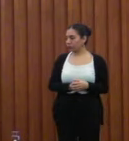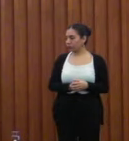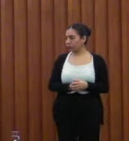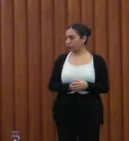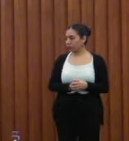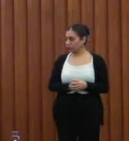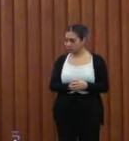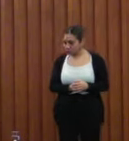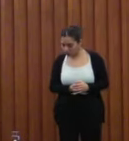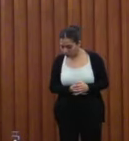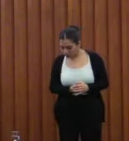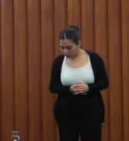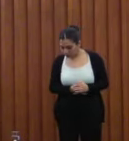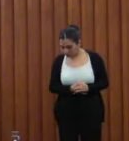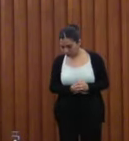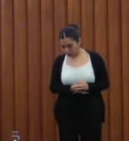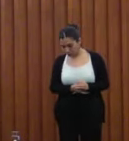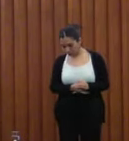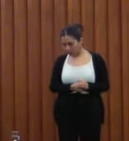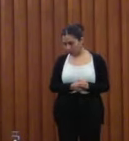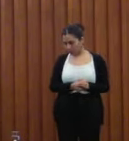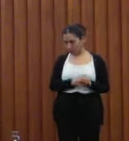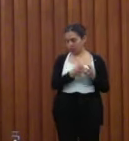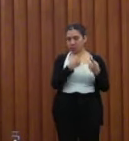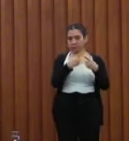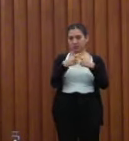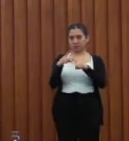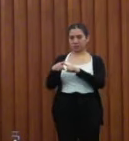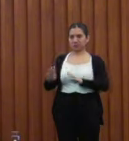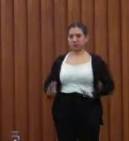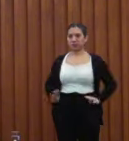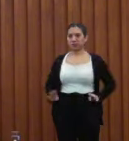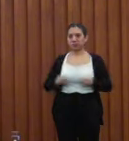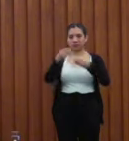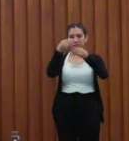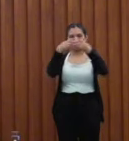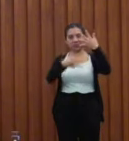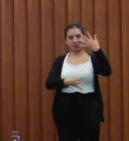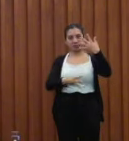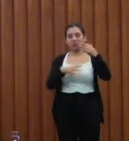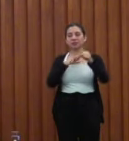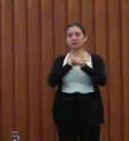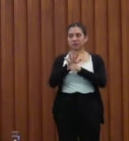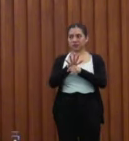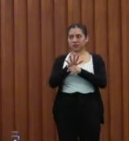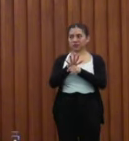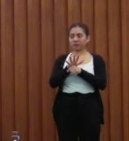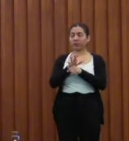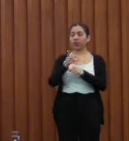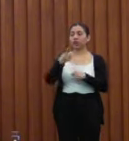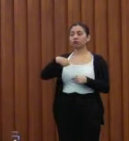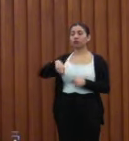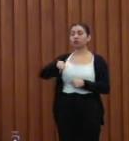De las características diferenciales de las víctimas, nosotros quisimos, déjenme decirles que nuestra base de datos